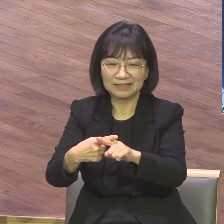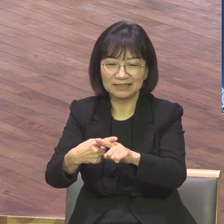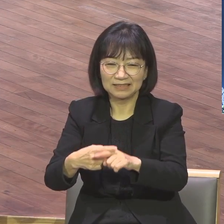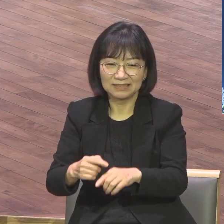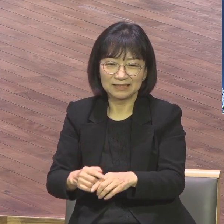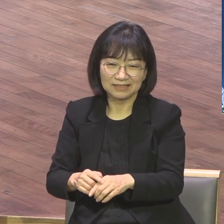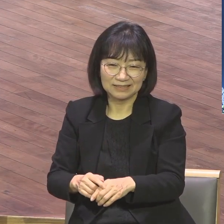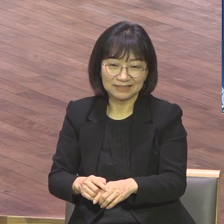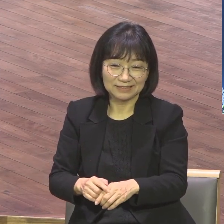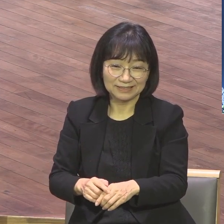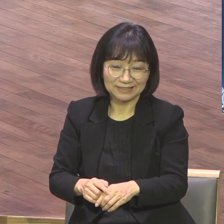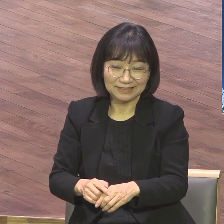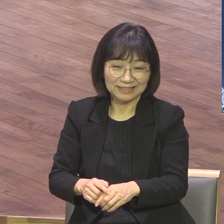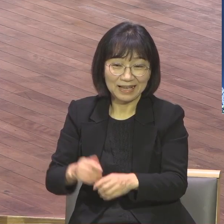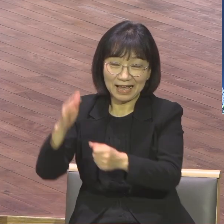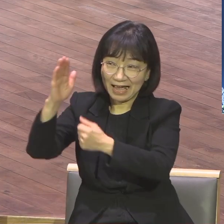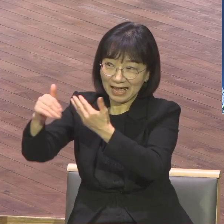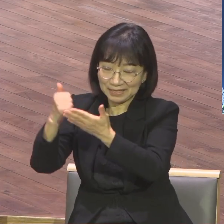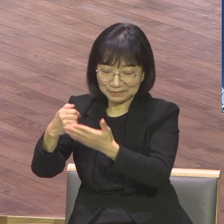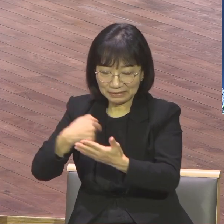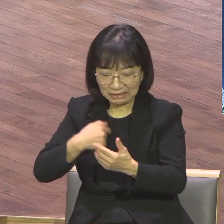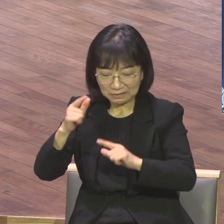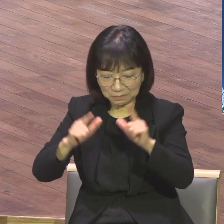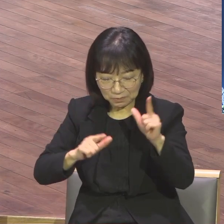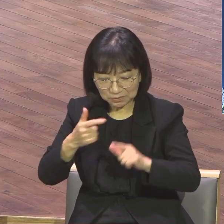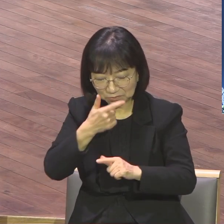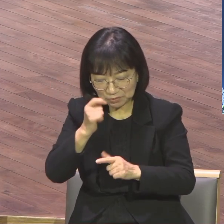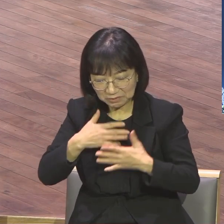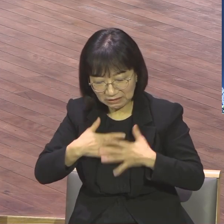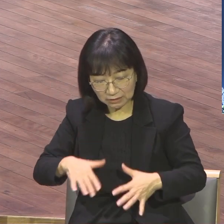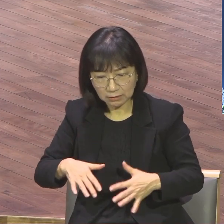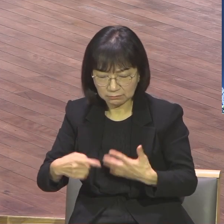하나님 그런 거 안 본다니까 여러분 중심 보시죠. 중심을 보시고.